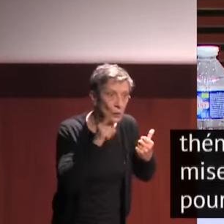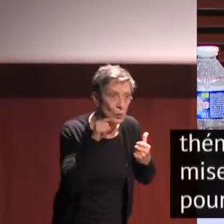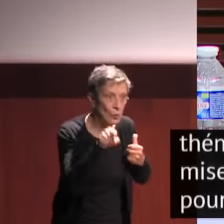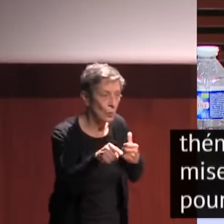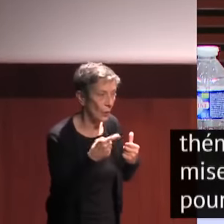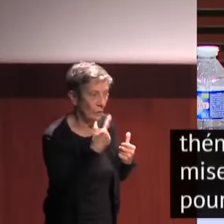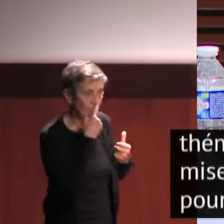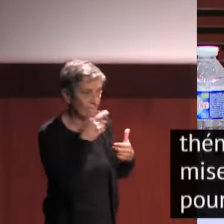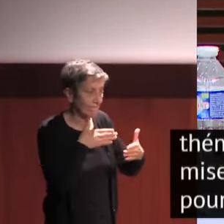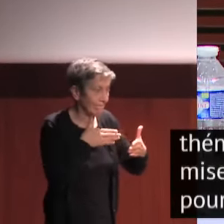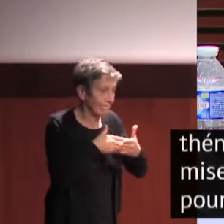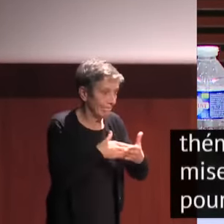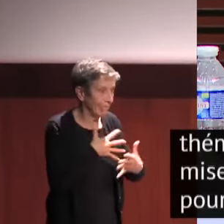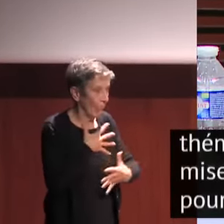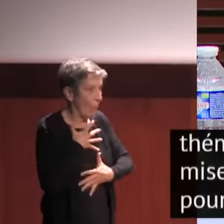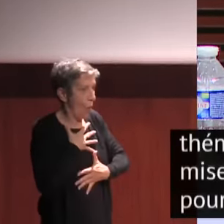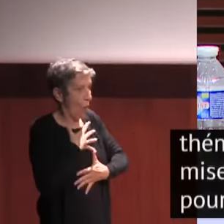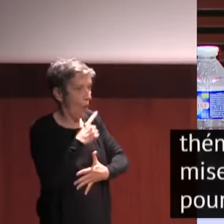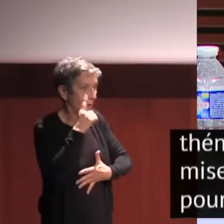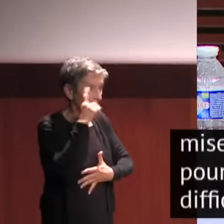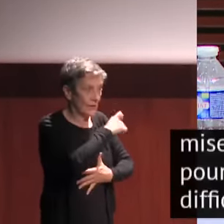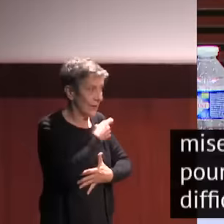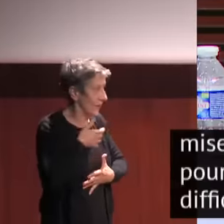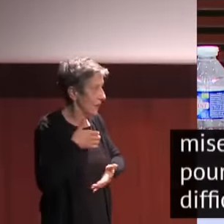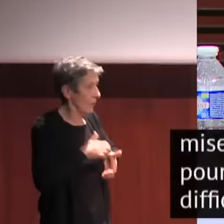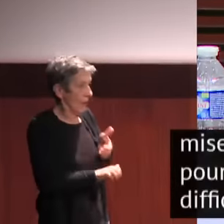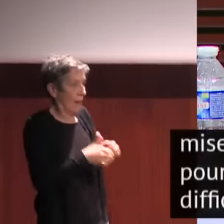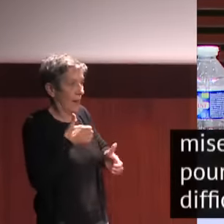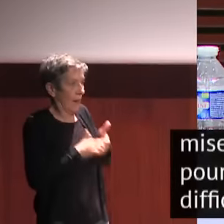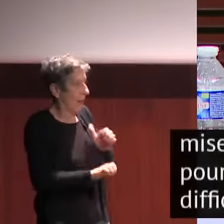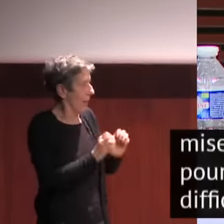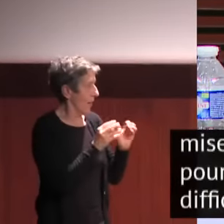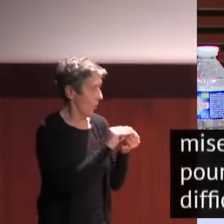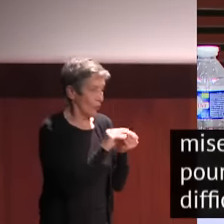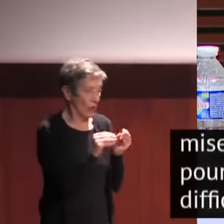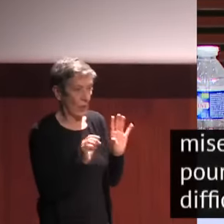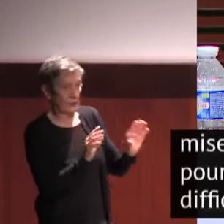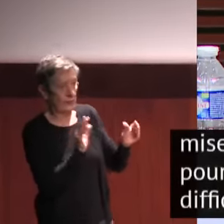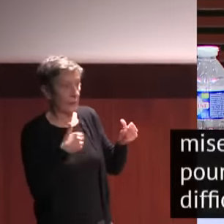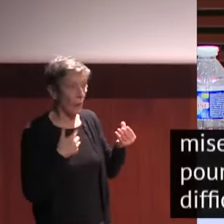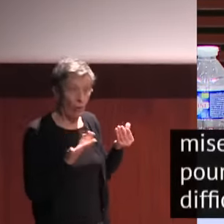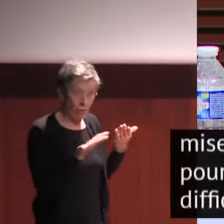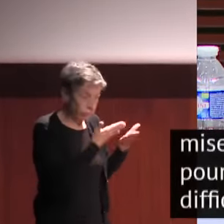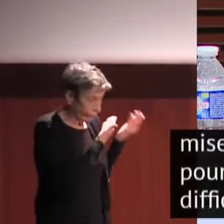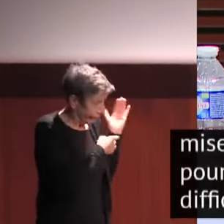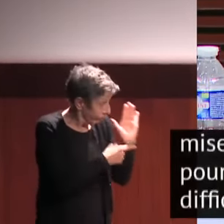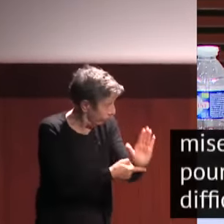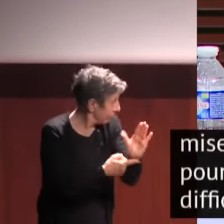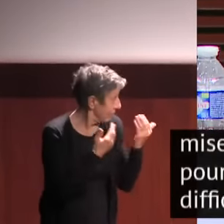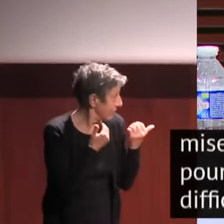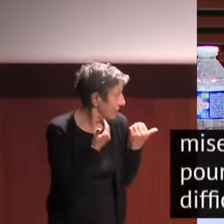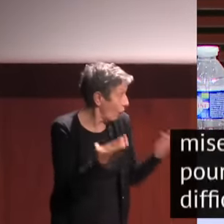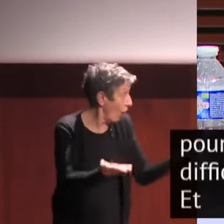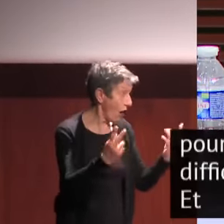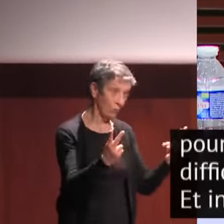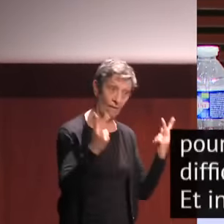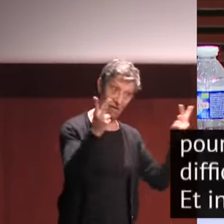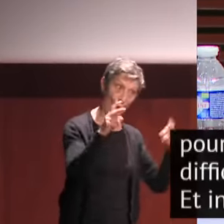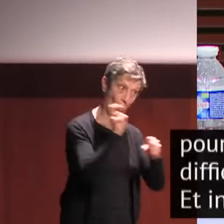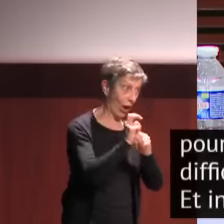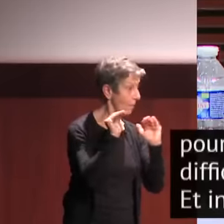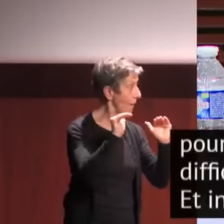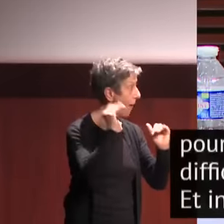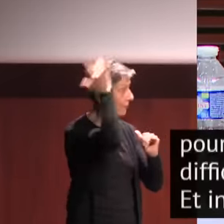difficultés ou des peurs ou voilà, une appréhension à aller vers cet objet-là. Et inversement, je pense pour la langue des signes française, de